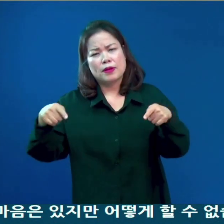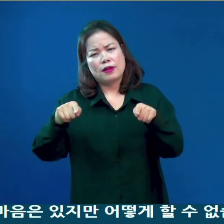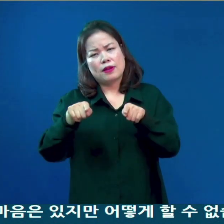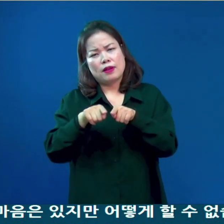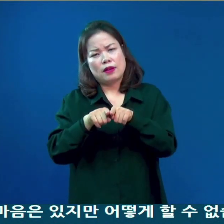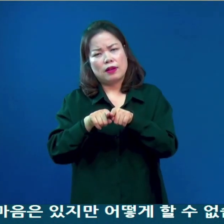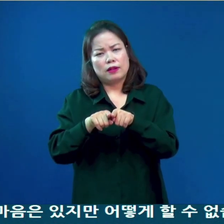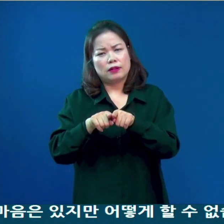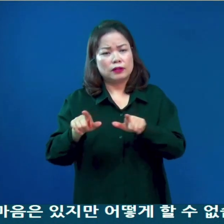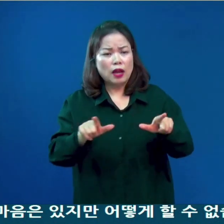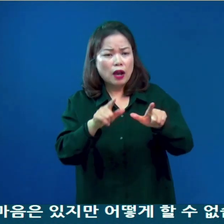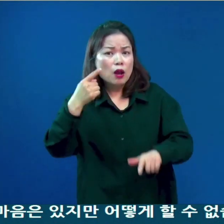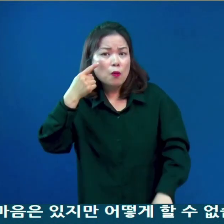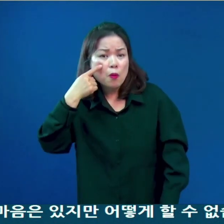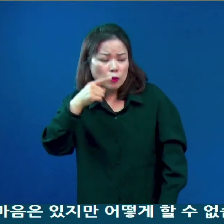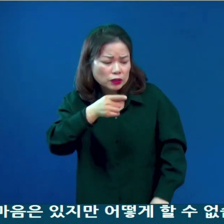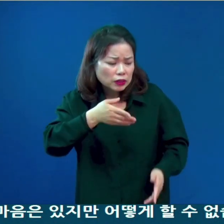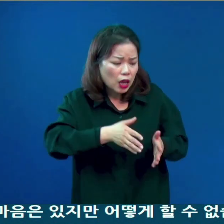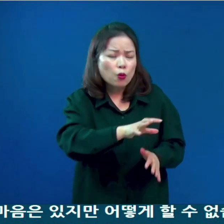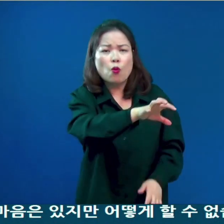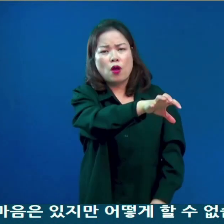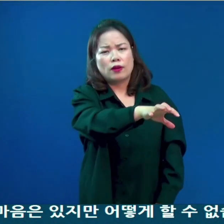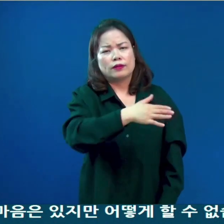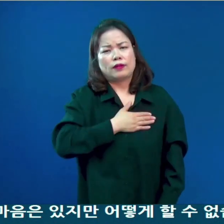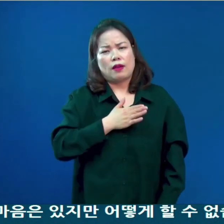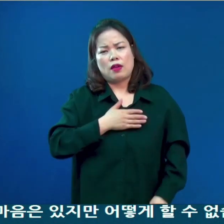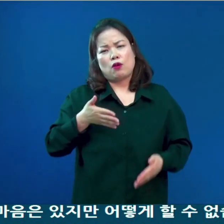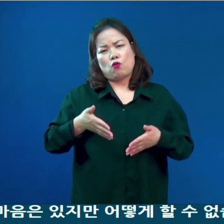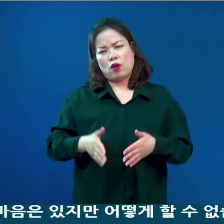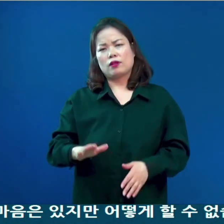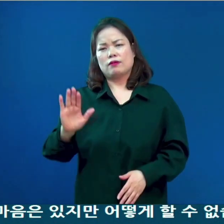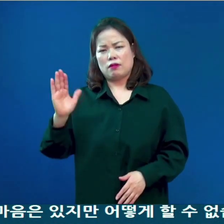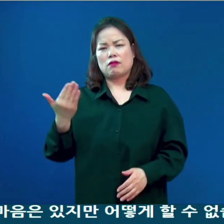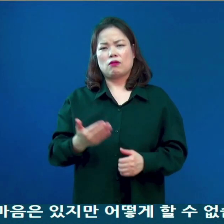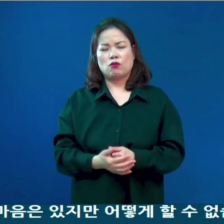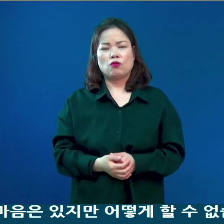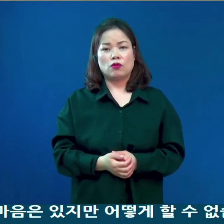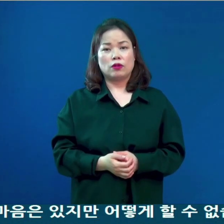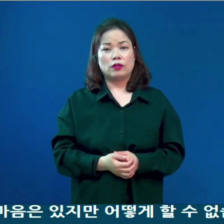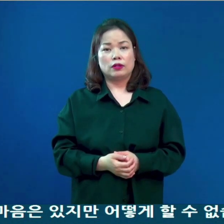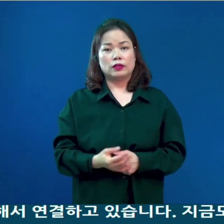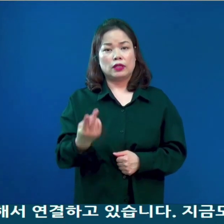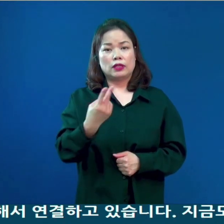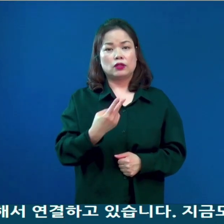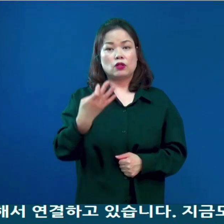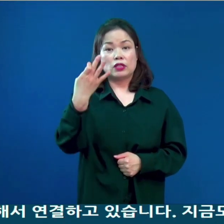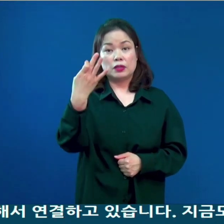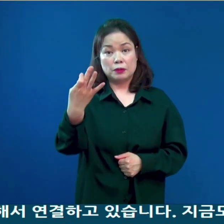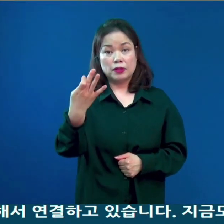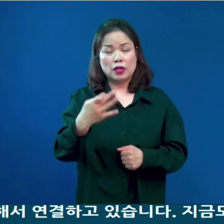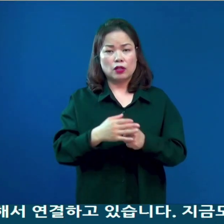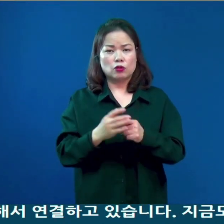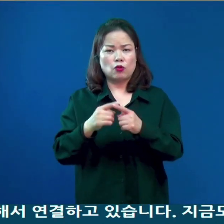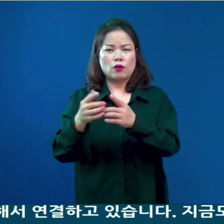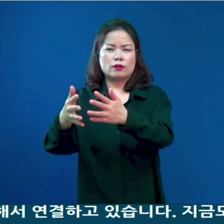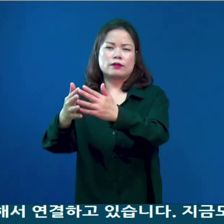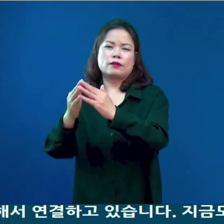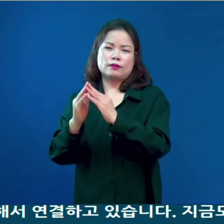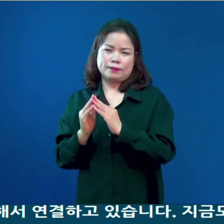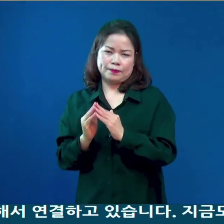같이 있다 보면 이들의 고향이 내 고향이 되더라고요. 저는 2014년에 교회를